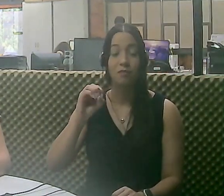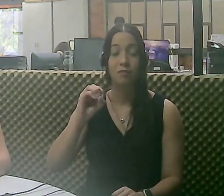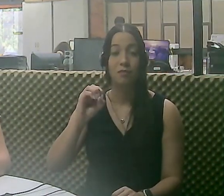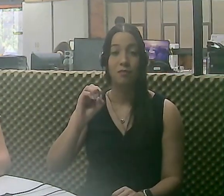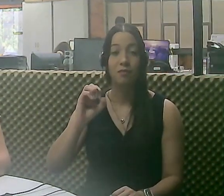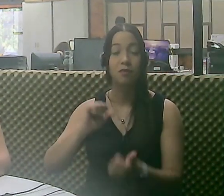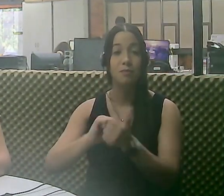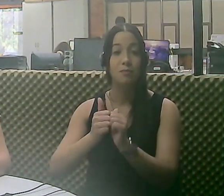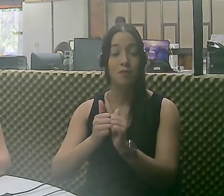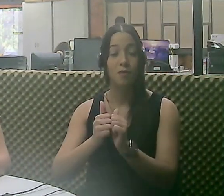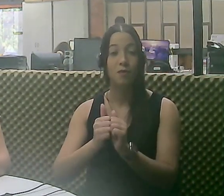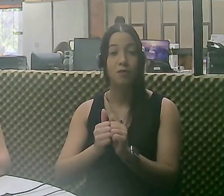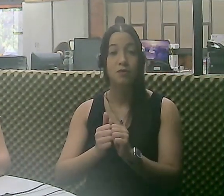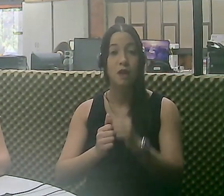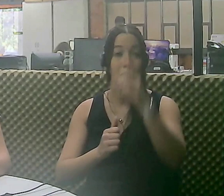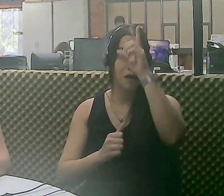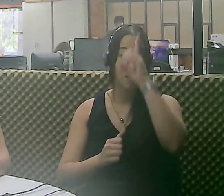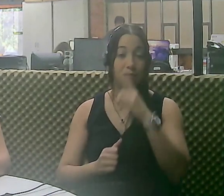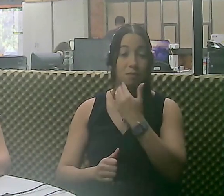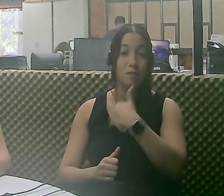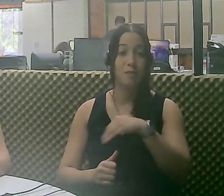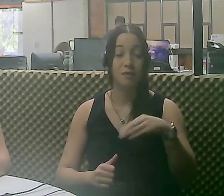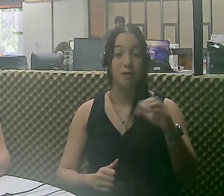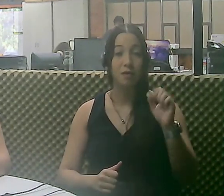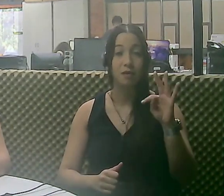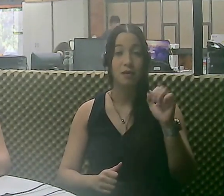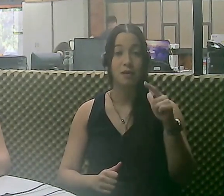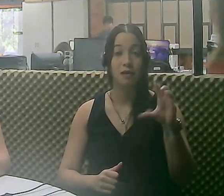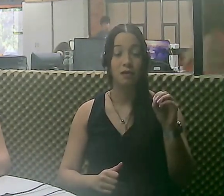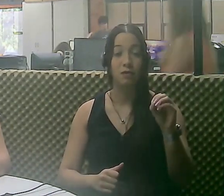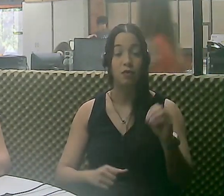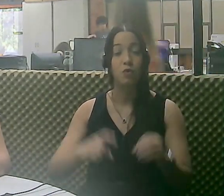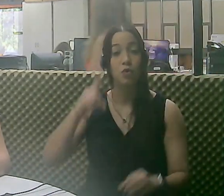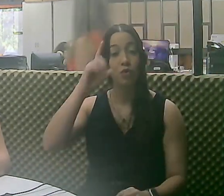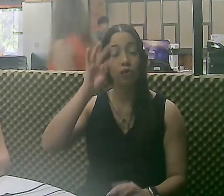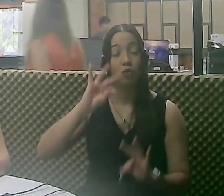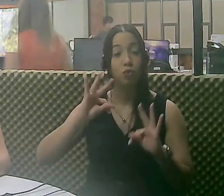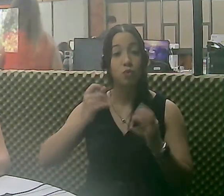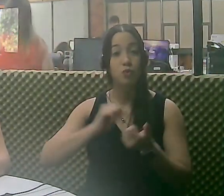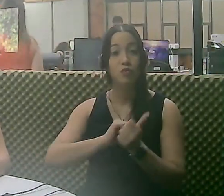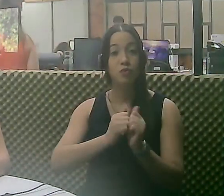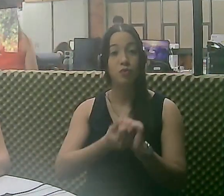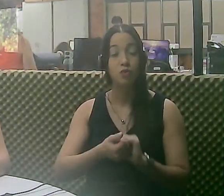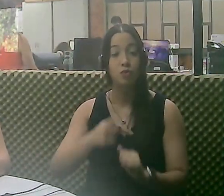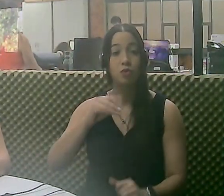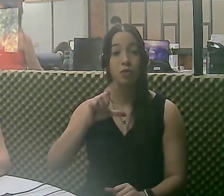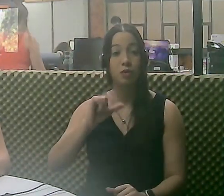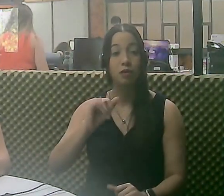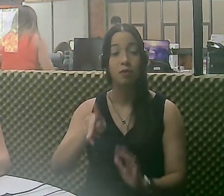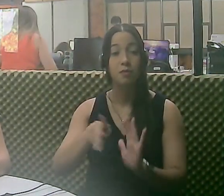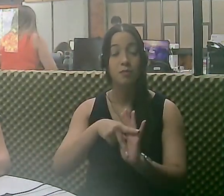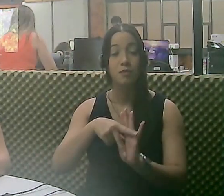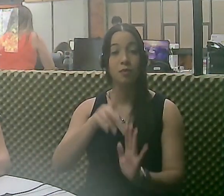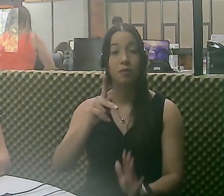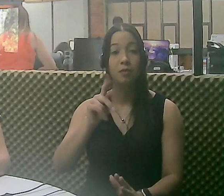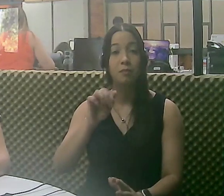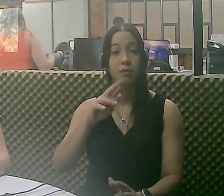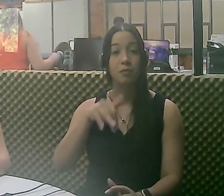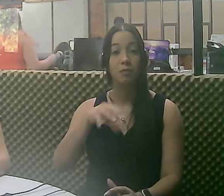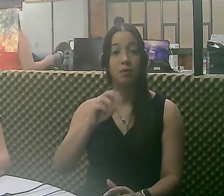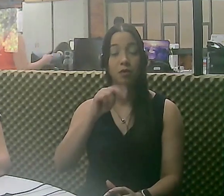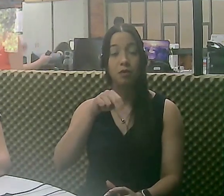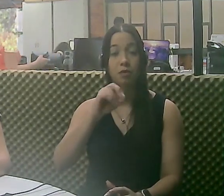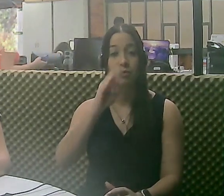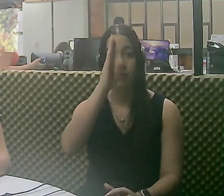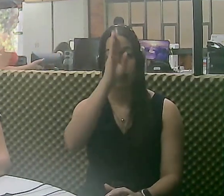Atitude Feminina e Amarelo Esportes Catalão. Todos os jogos serão no Poliesportivo Patrimônio, com entrada gratuita.